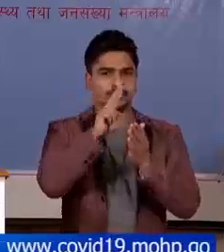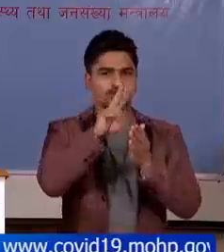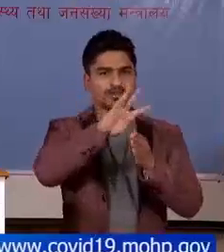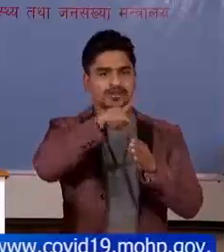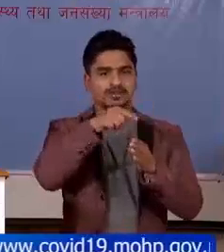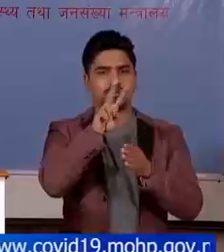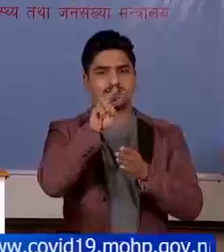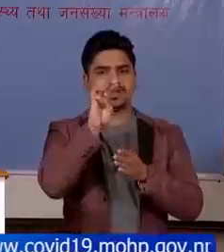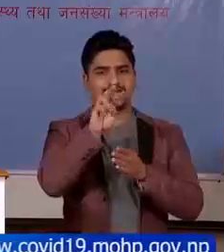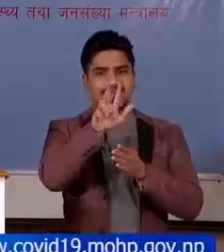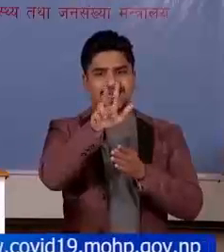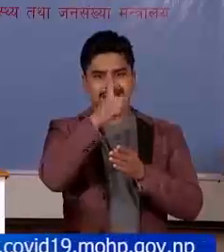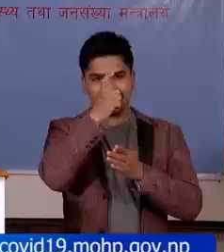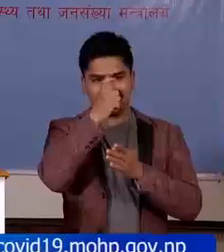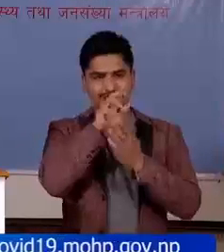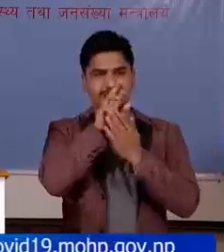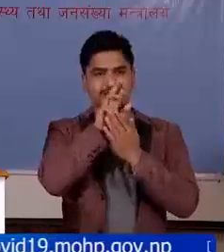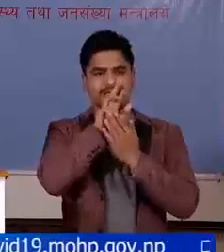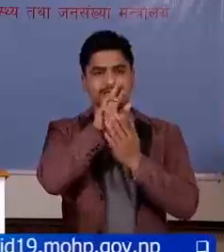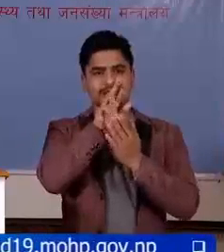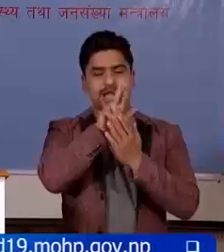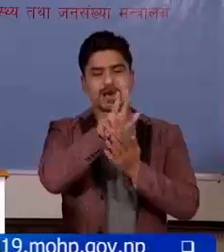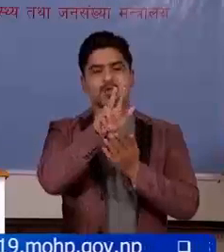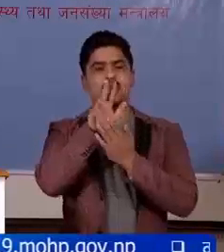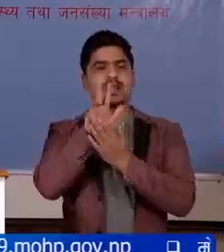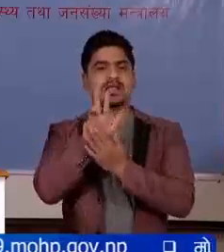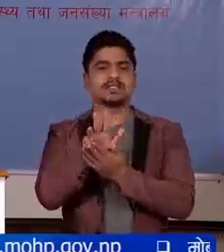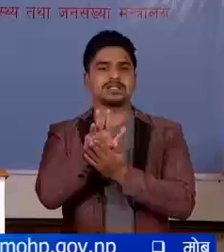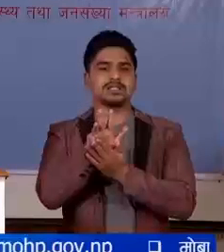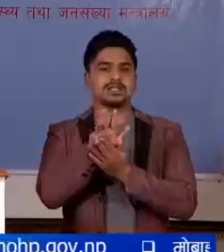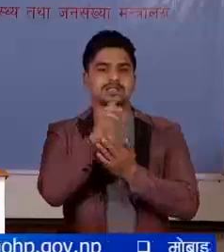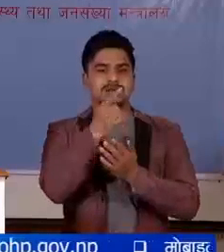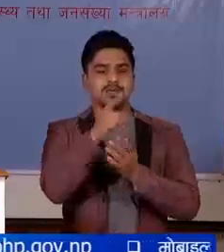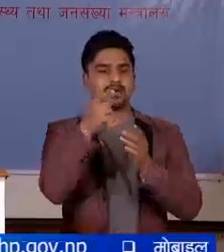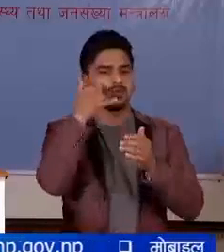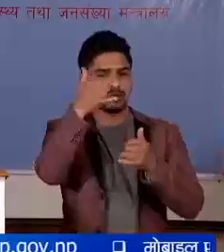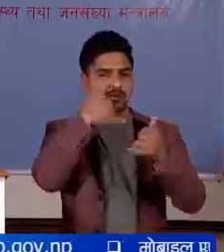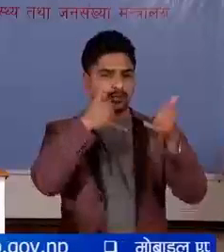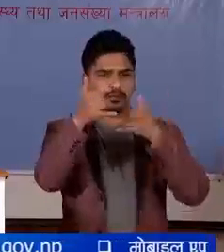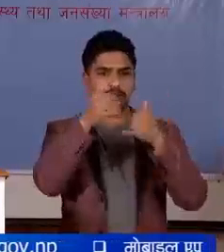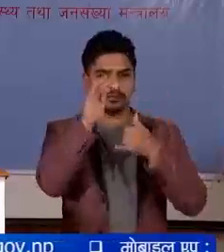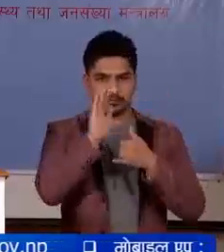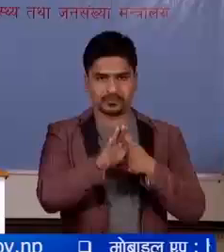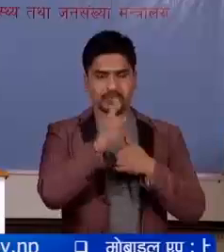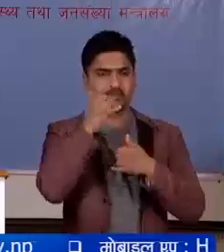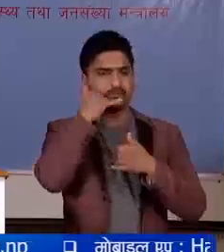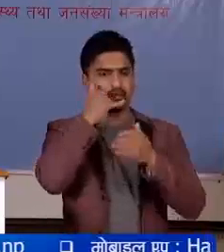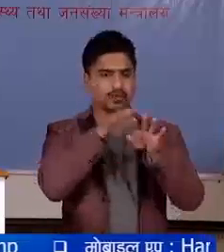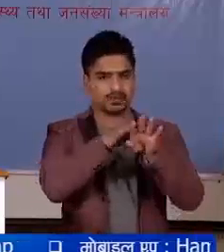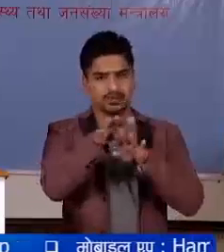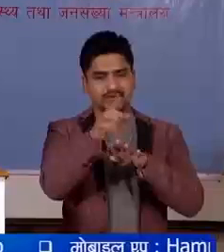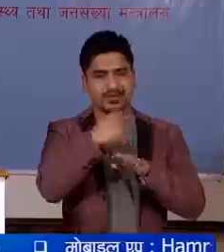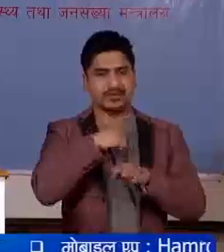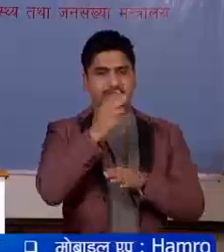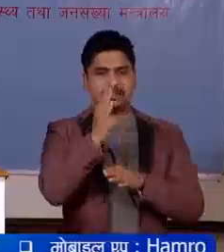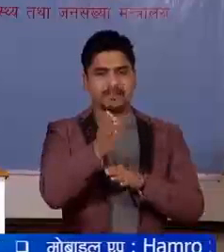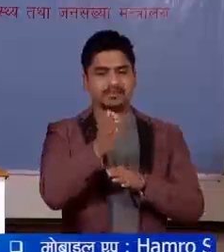2889 ओटा कॉल हरू आमिला प्राप्त बहे काशन ती कॉल हरू को आमिले